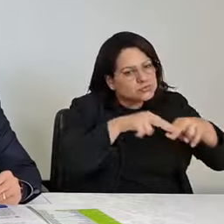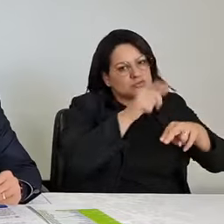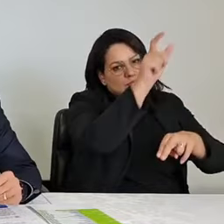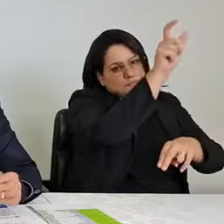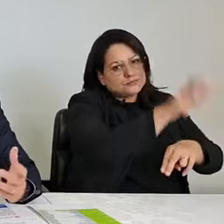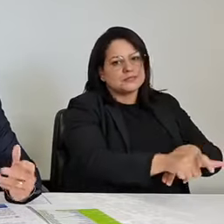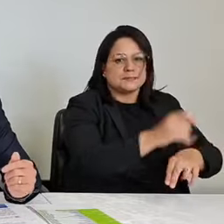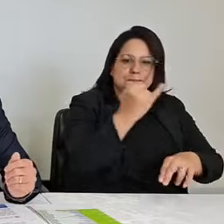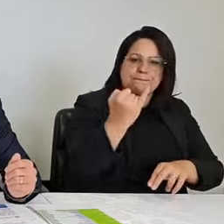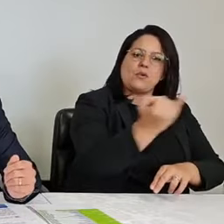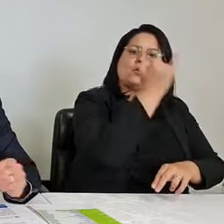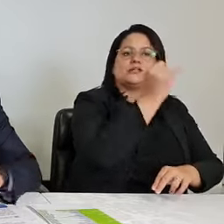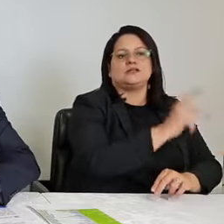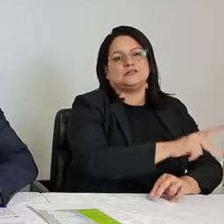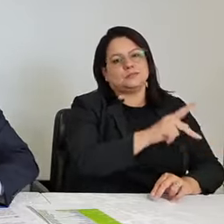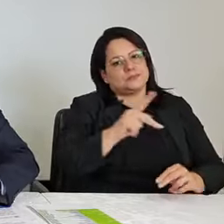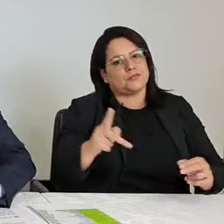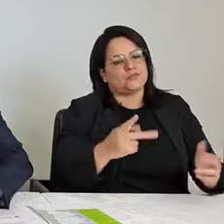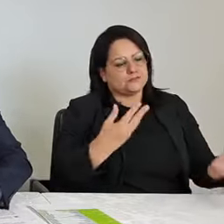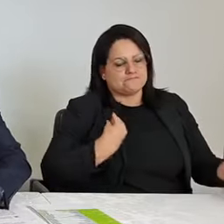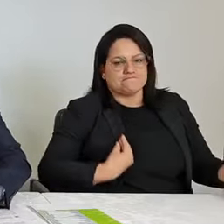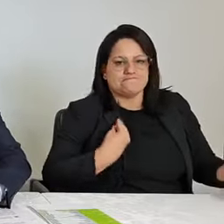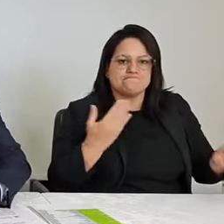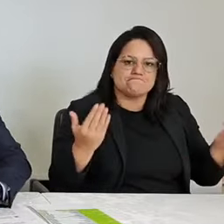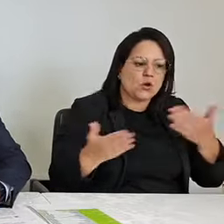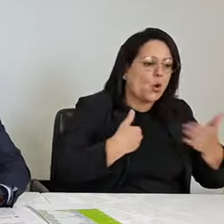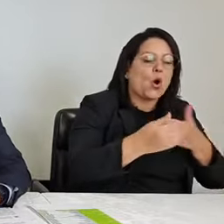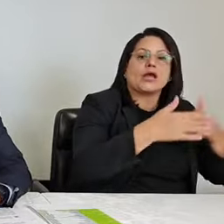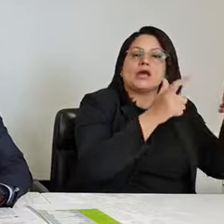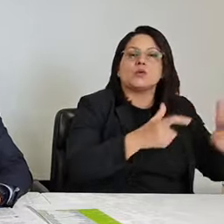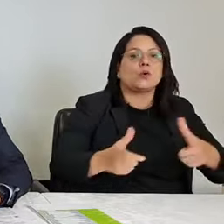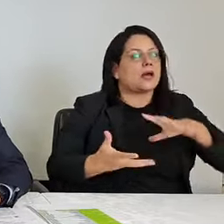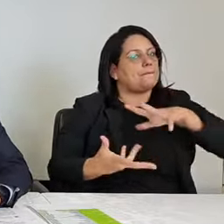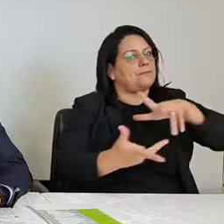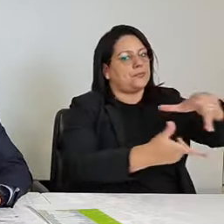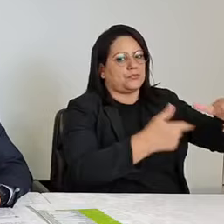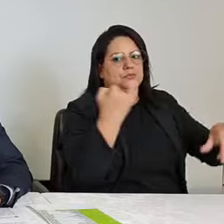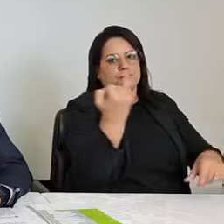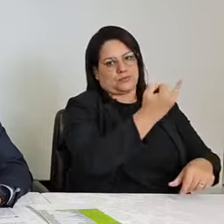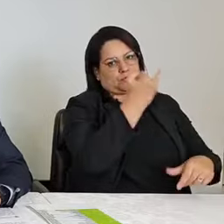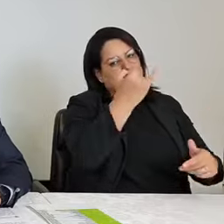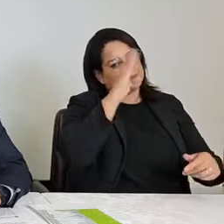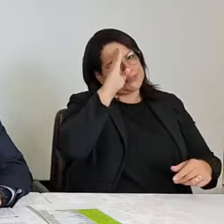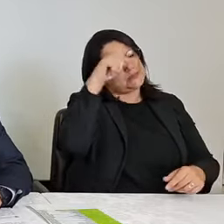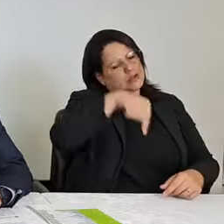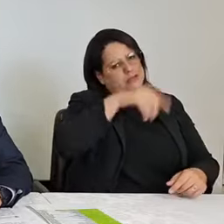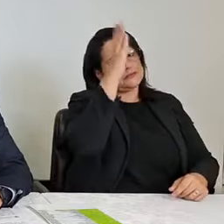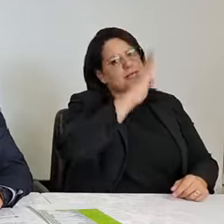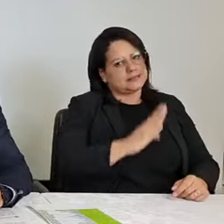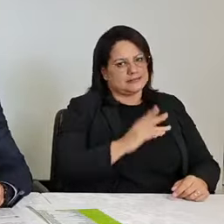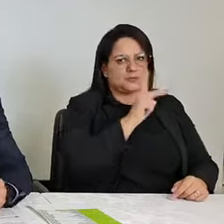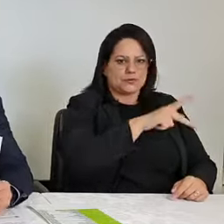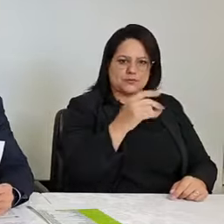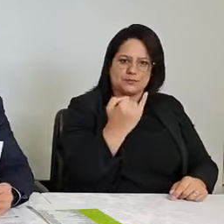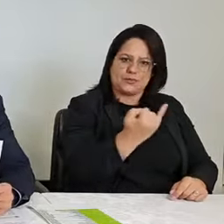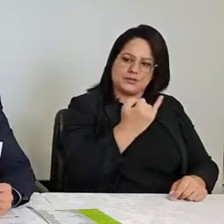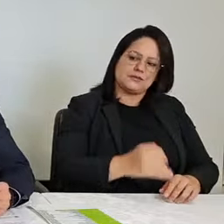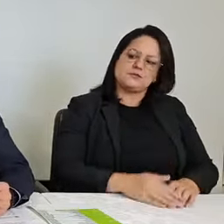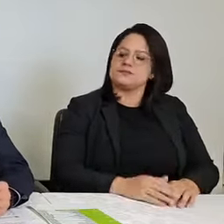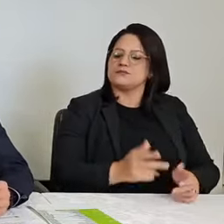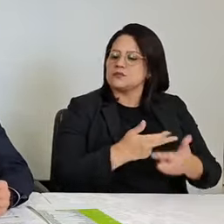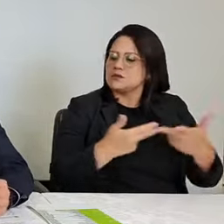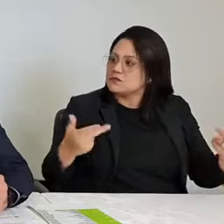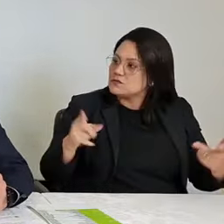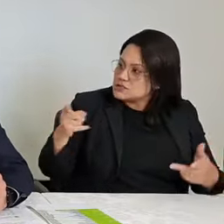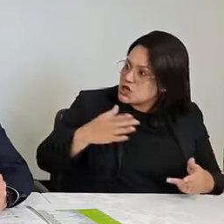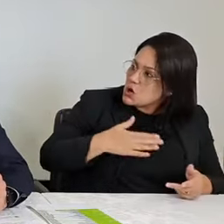aí dos professores para qualquer lugar do mundo. Especial aqui com o nosso querido Brasil. Tem uma notícia aqui, não sei se você gosta de